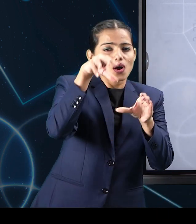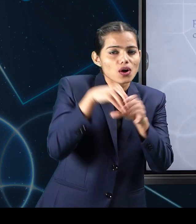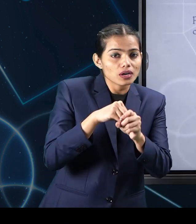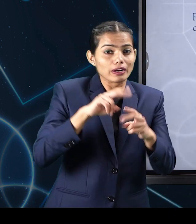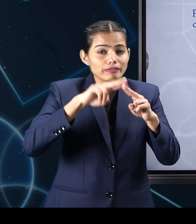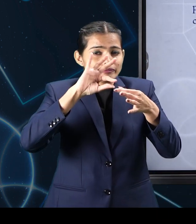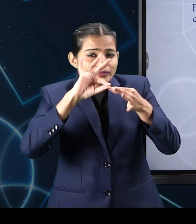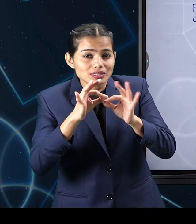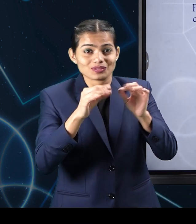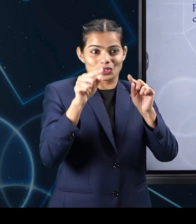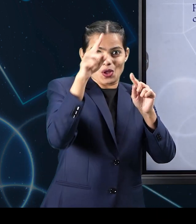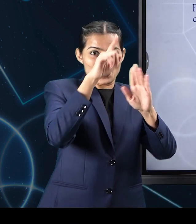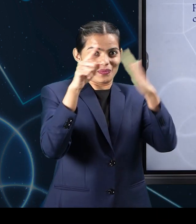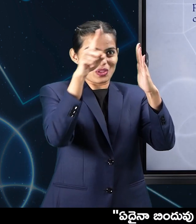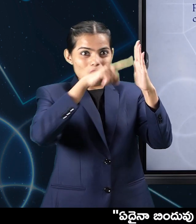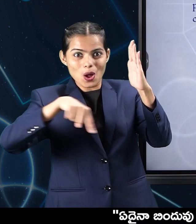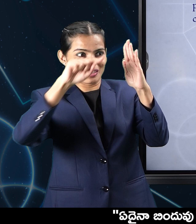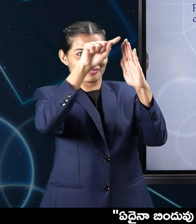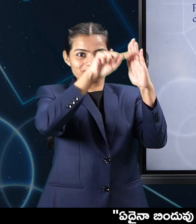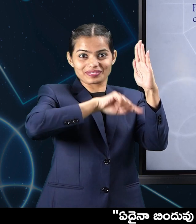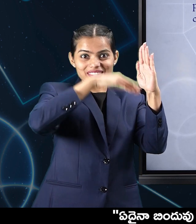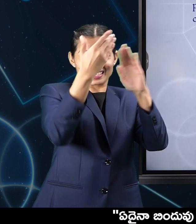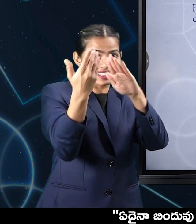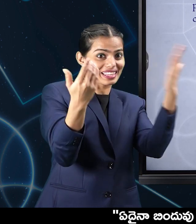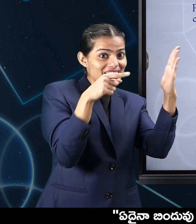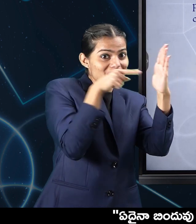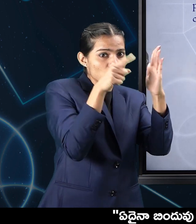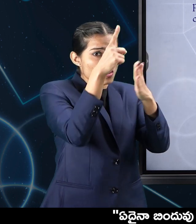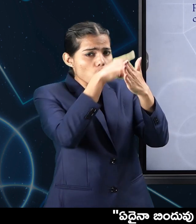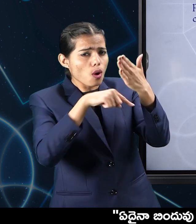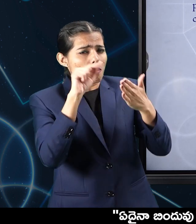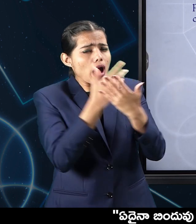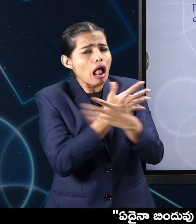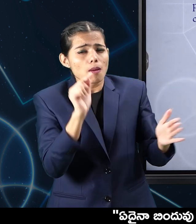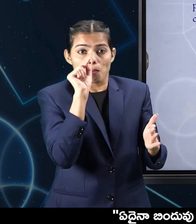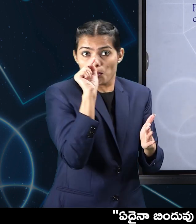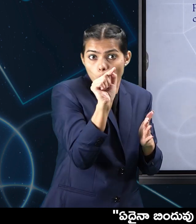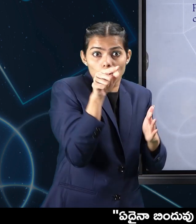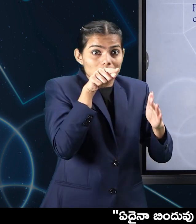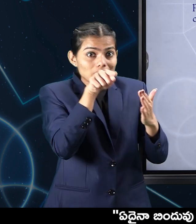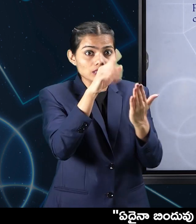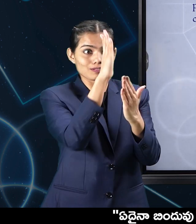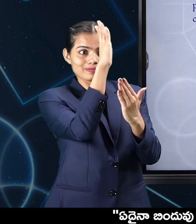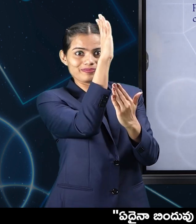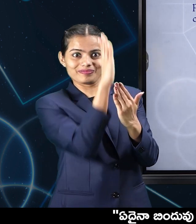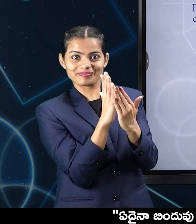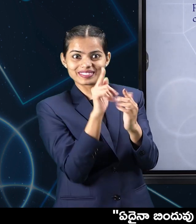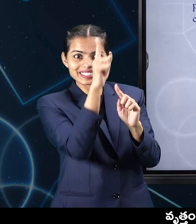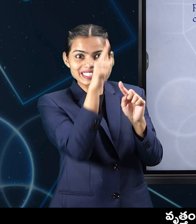సిద్ధాంతం ప్రకారం ఏదైనా బిందువు వద్ద వృత్తానికి టాంజెంట్ సంపర్క బిందువు గుండా వెళ్లే వృత్తం